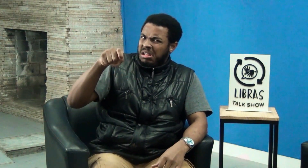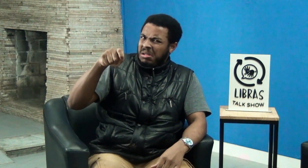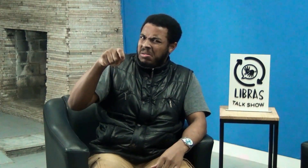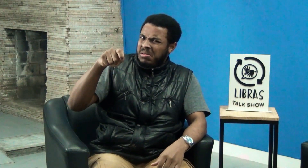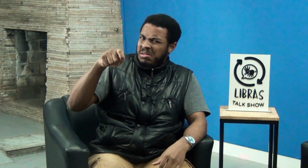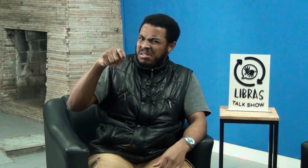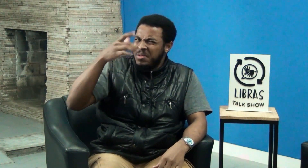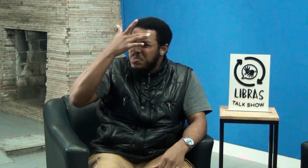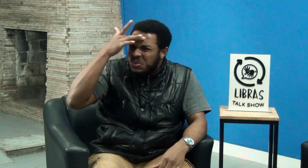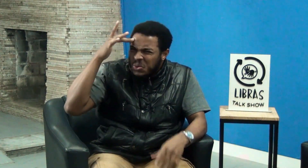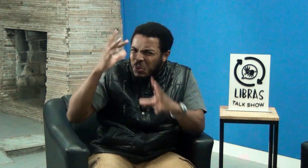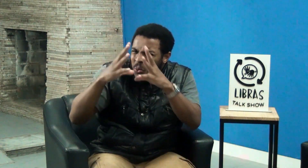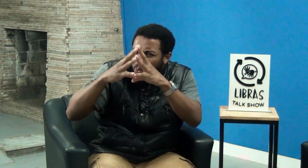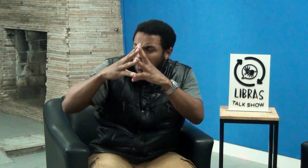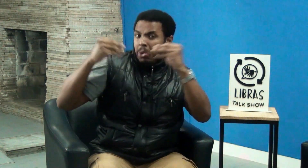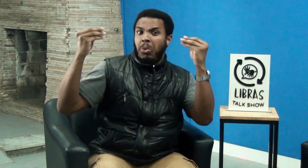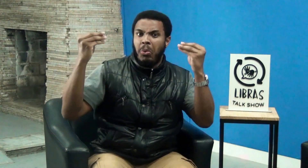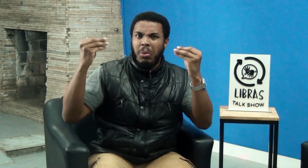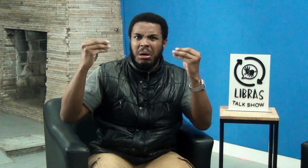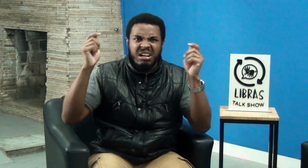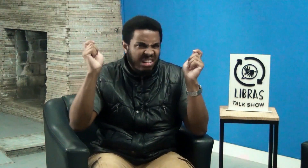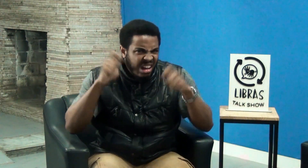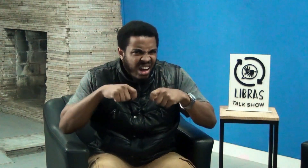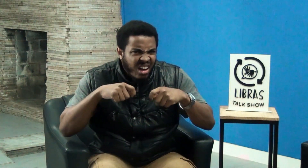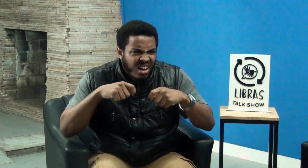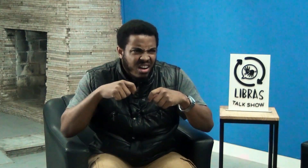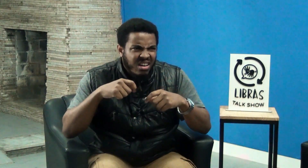pessoas desaparecerem. Será?